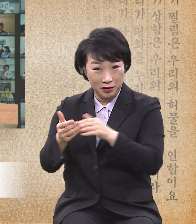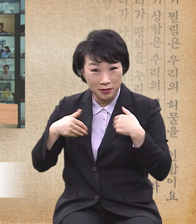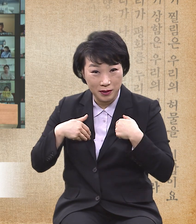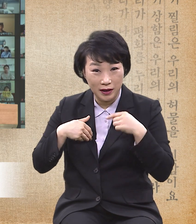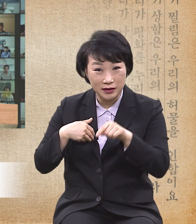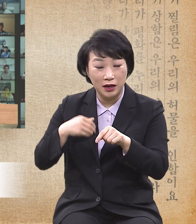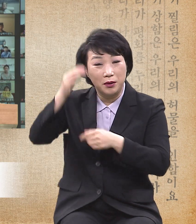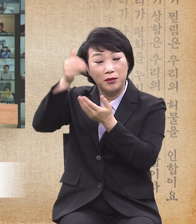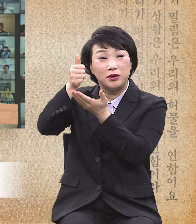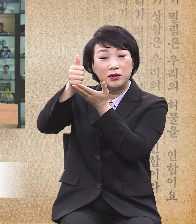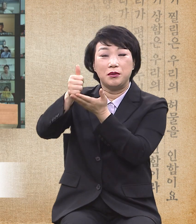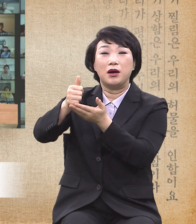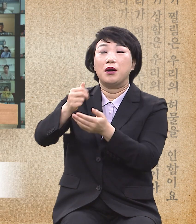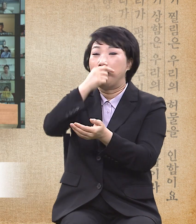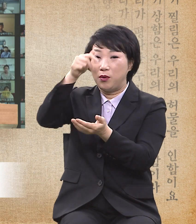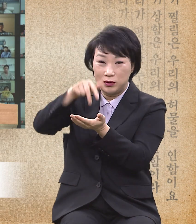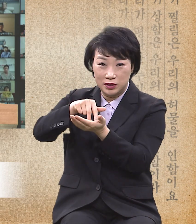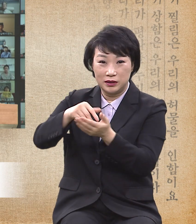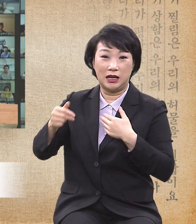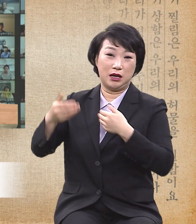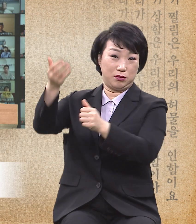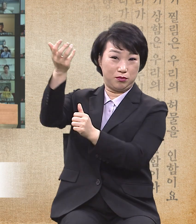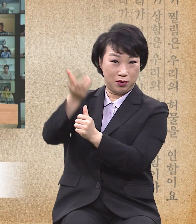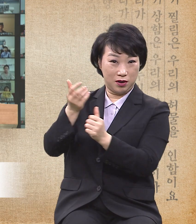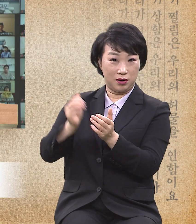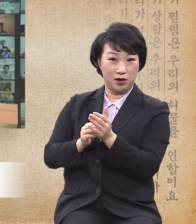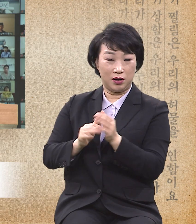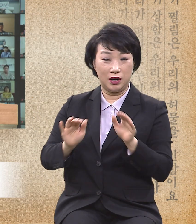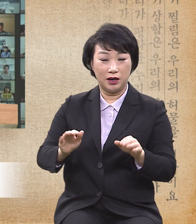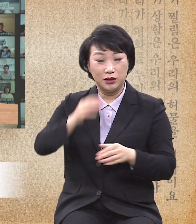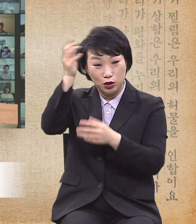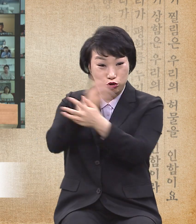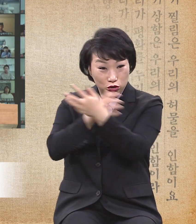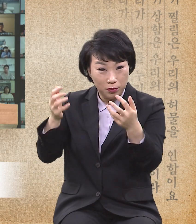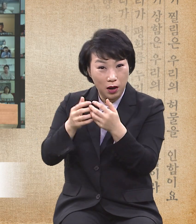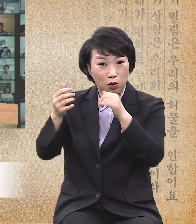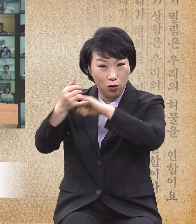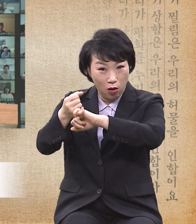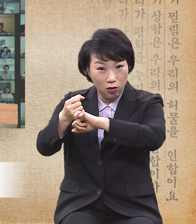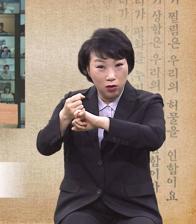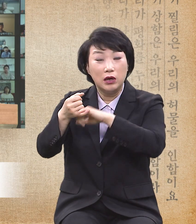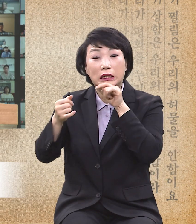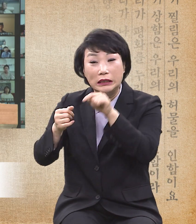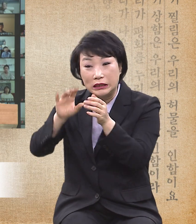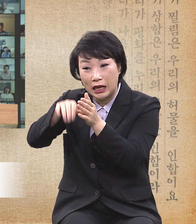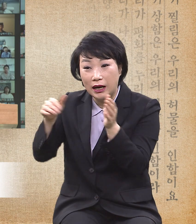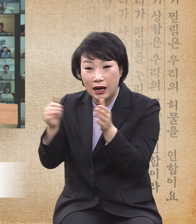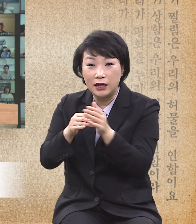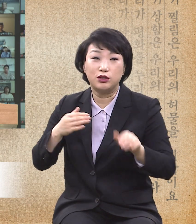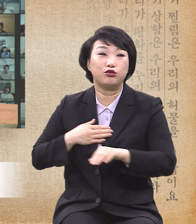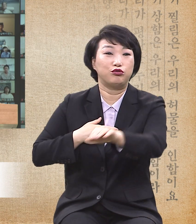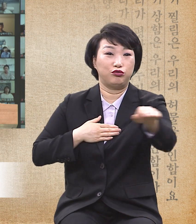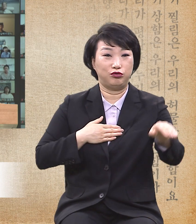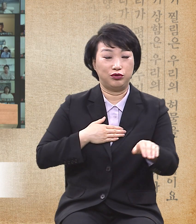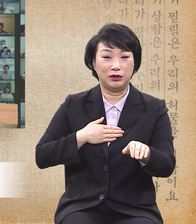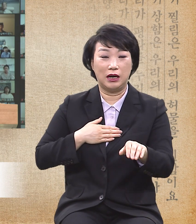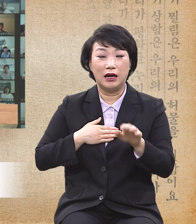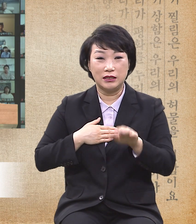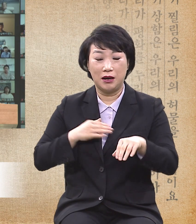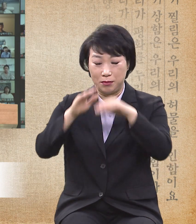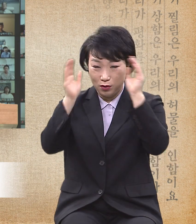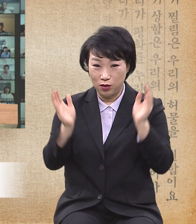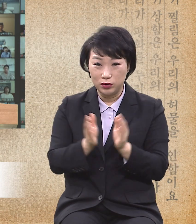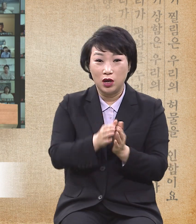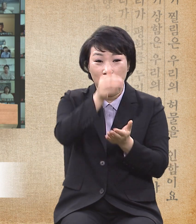보증으로 성령을 주셨으니 당연히 성령 충만한 것까지가 여러분 우리는